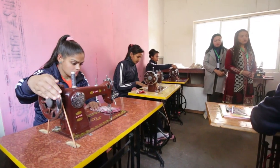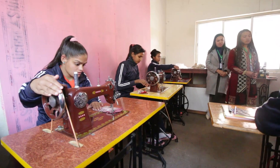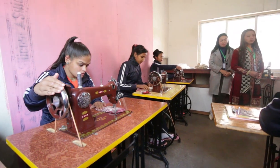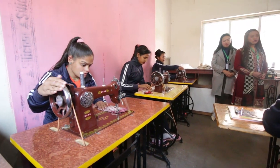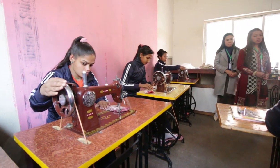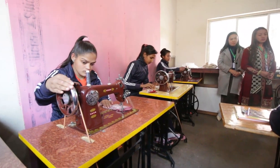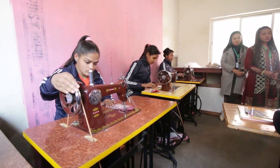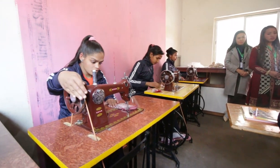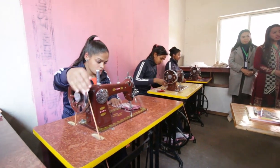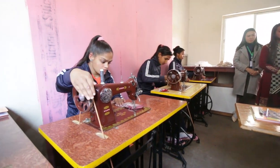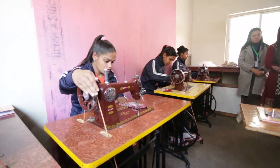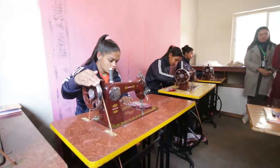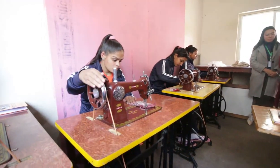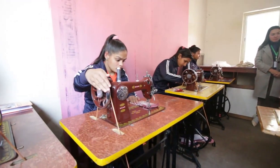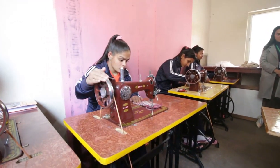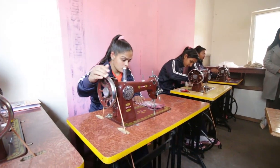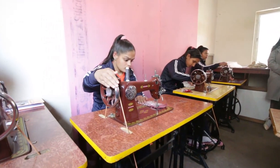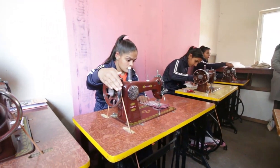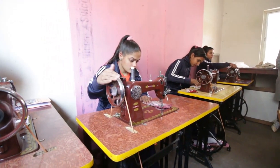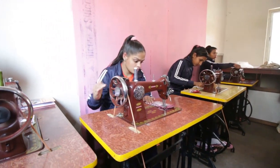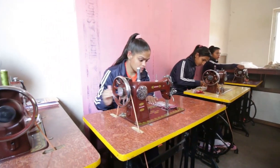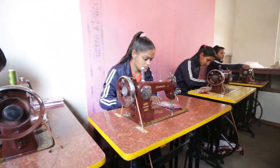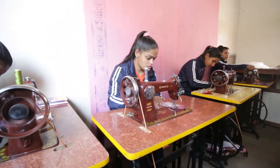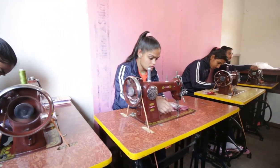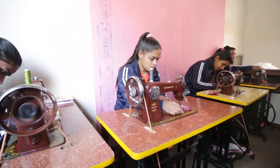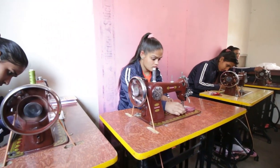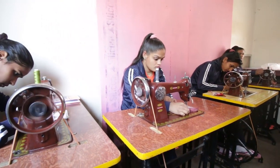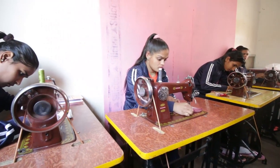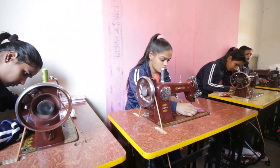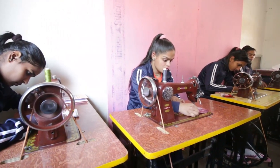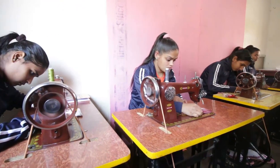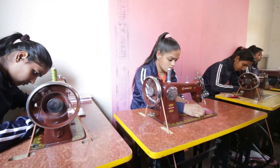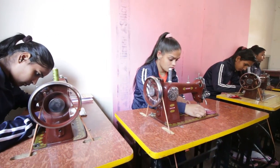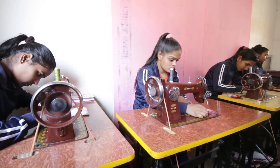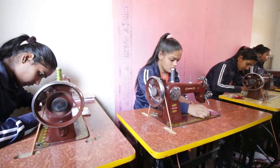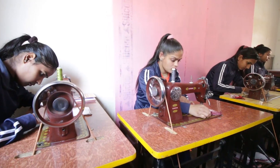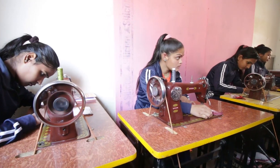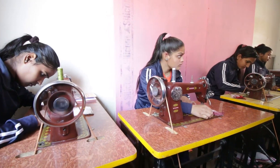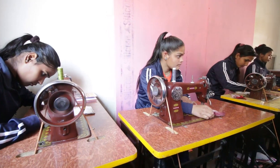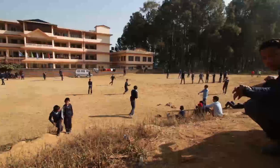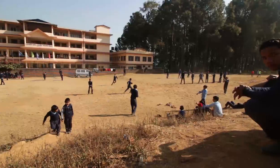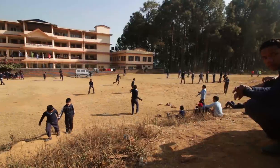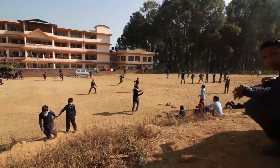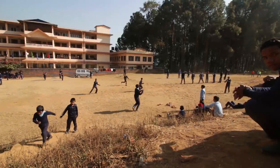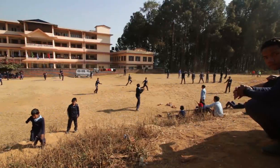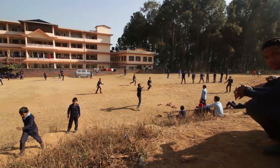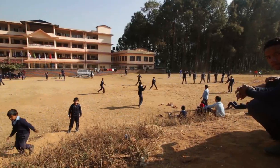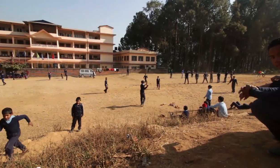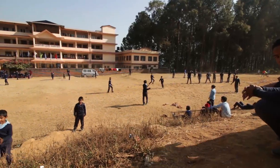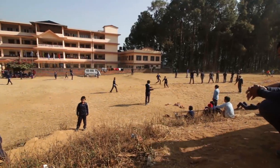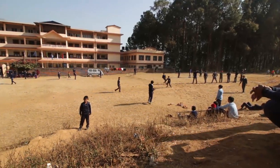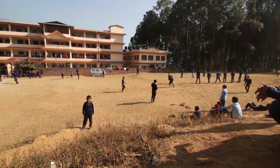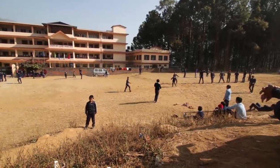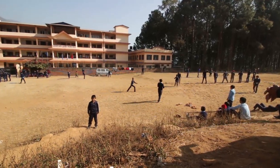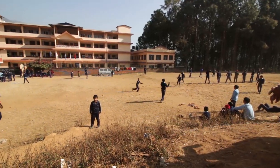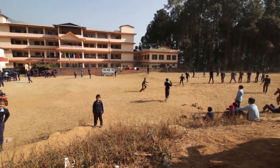एक्स्ट्रा करिकुलर एक्टिभिटिज आदिको व्यवस्था गरिएको छ। त्यसैले त यस विद्यालयका विद्यार्थीहरू विभिन्न